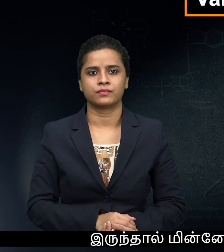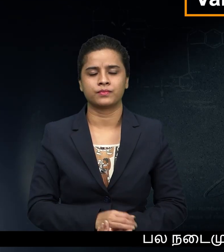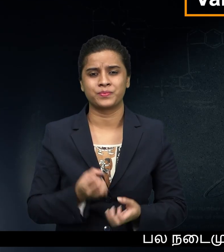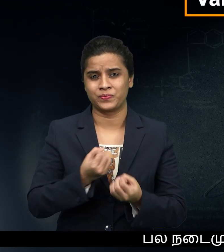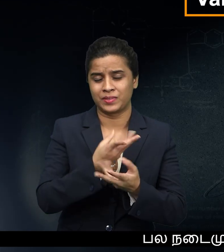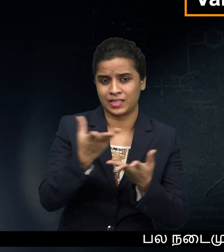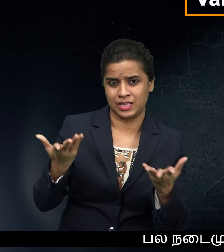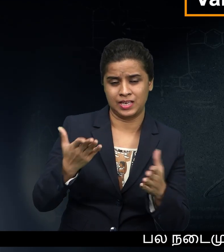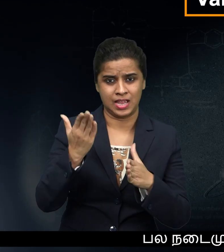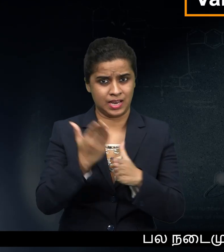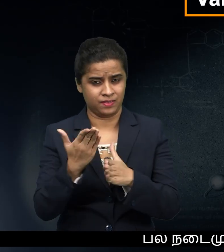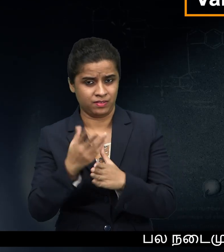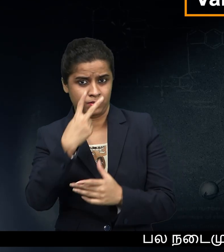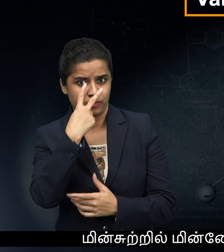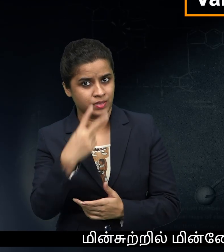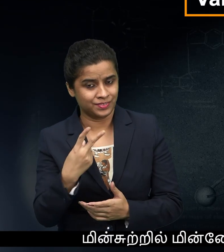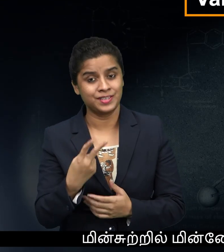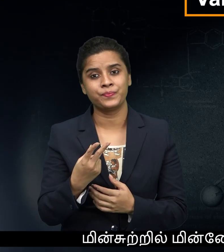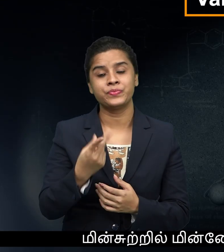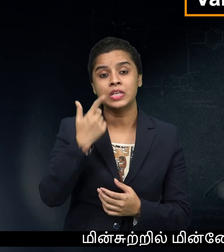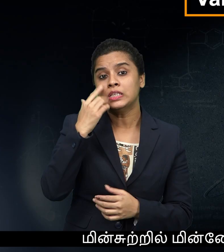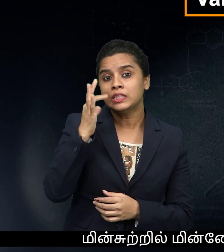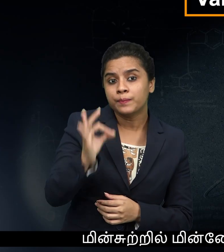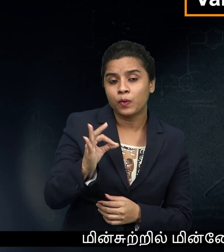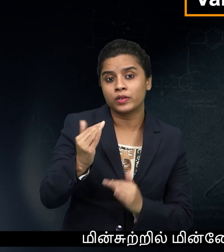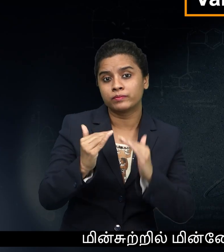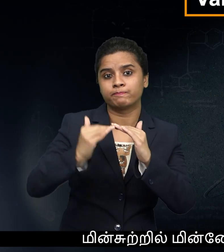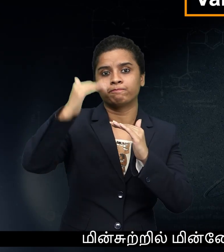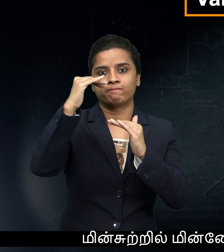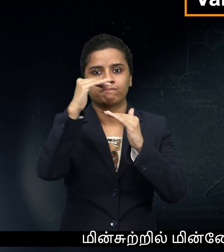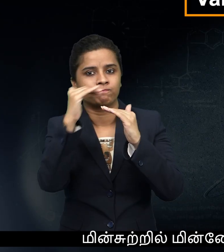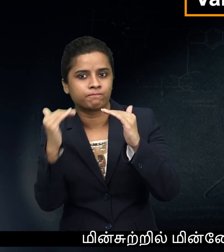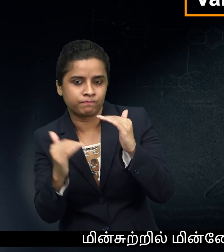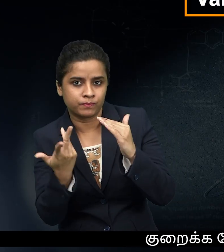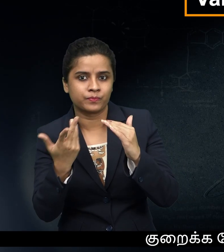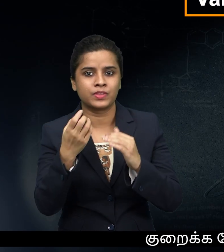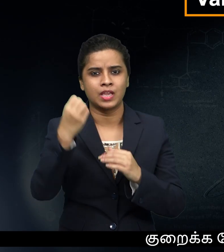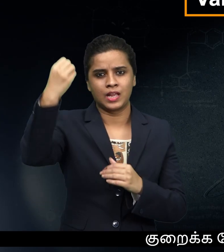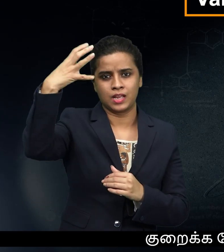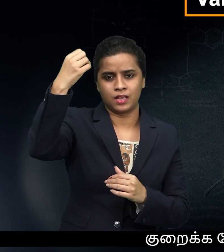பல நடைமுறை சந்தர்ப்பங்களில் மின்சுற்றில் மின்னோட்டத்தை அதிகரிக்க அல்லது குறைக்க வேண்டியது